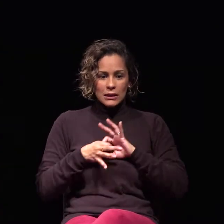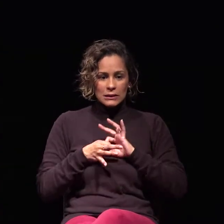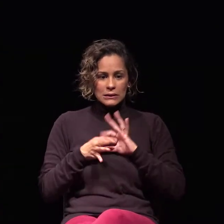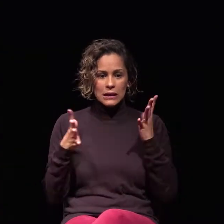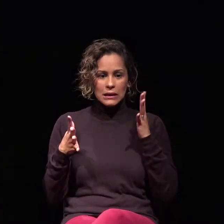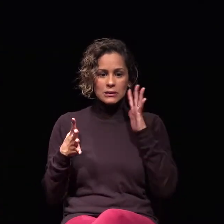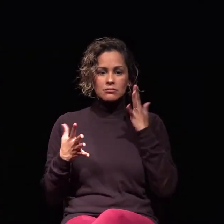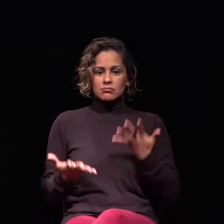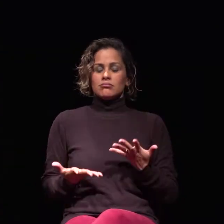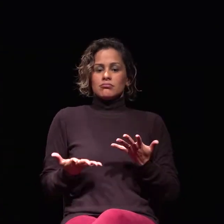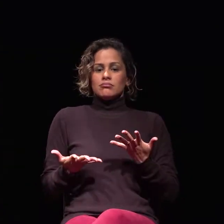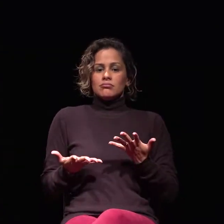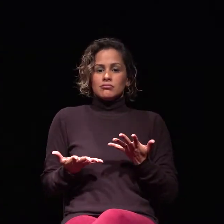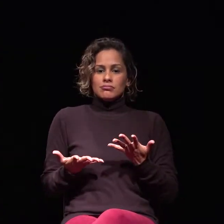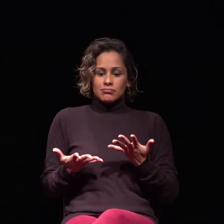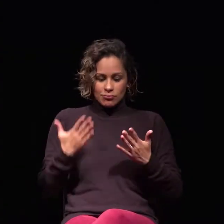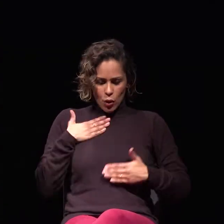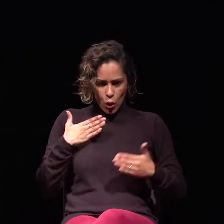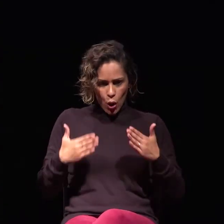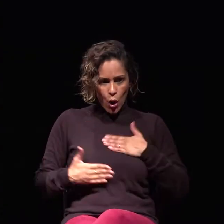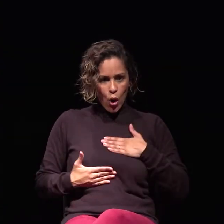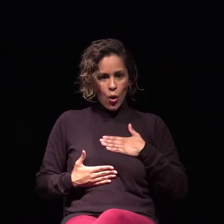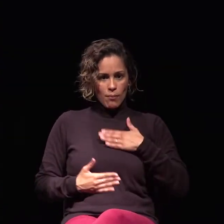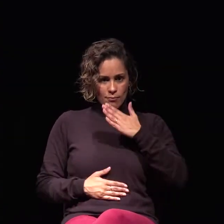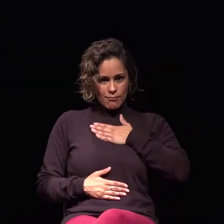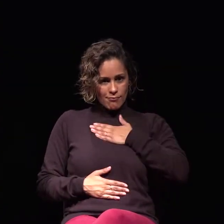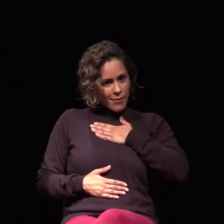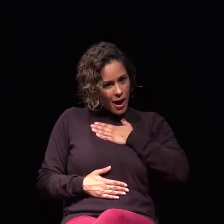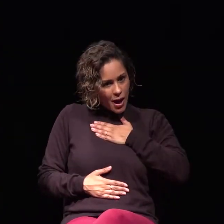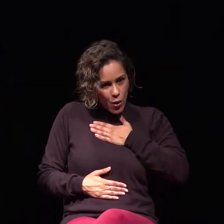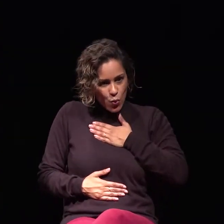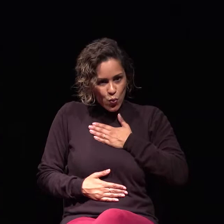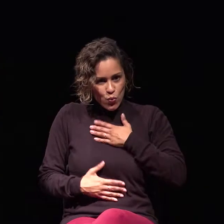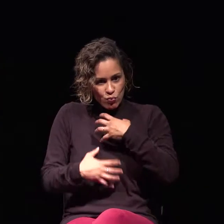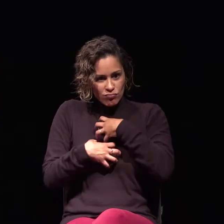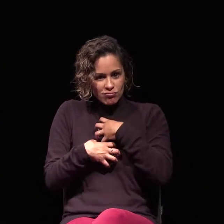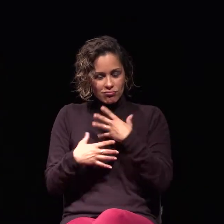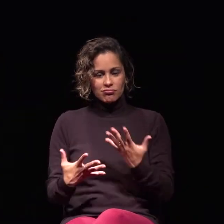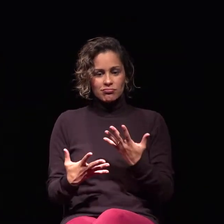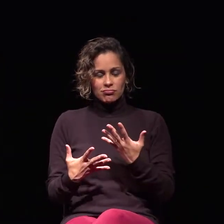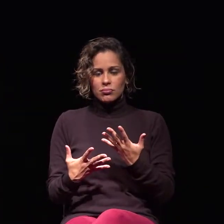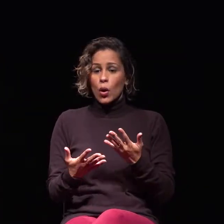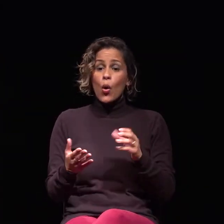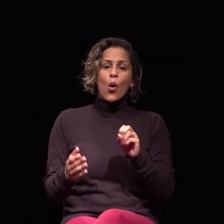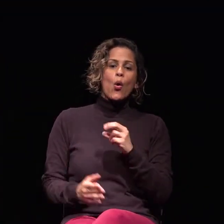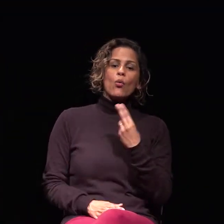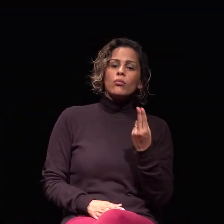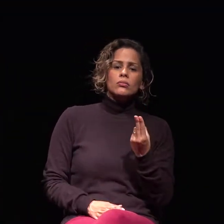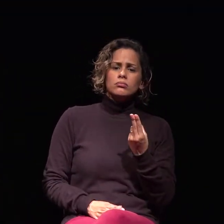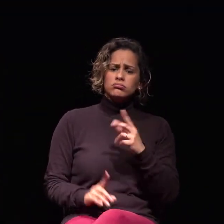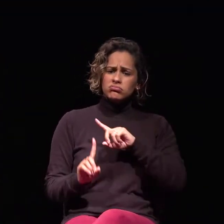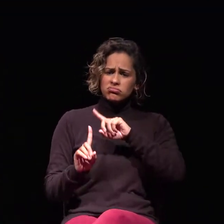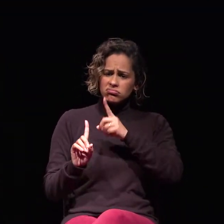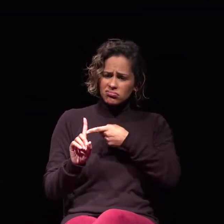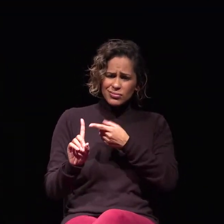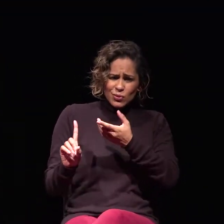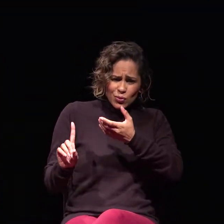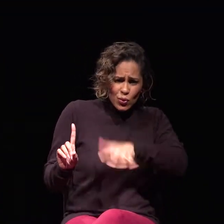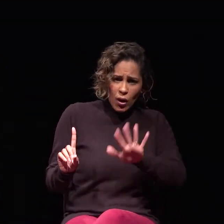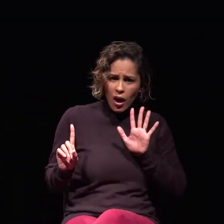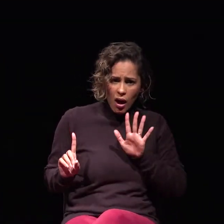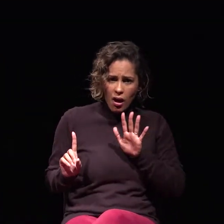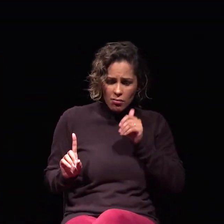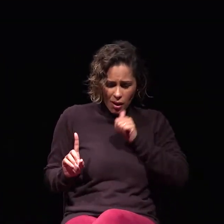mandar no meu corpo. Eu não quero ser, ou não quero ser mãe, não quero ser mãe. Isso